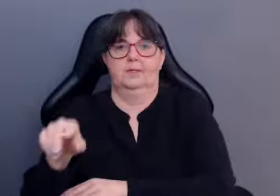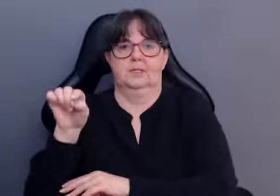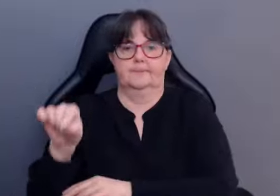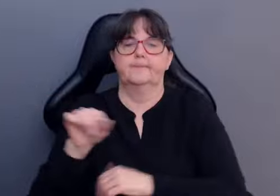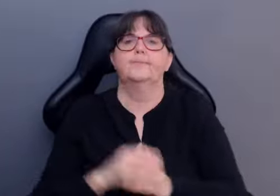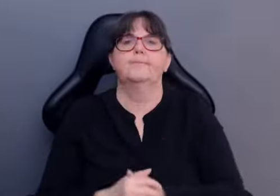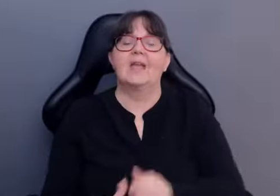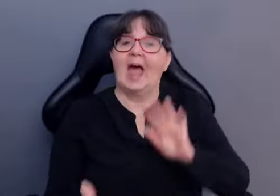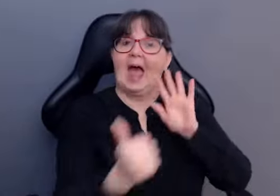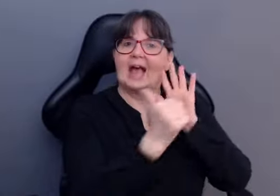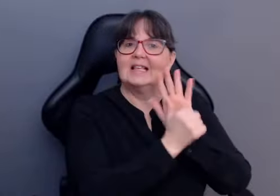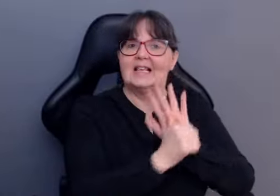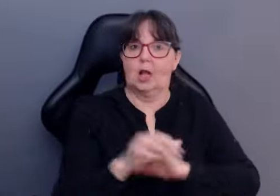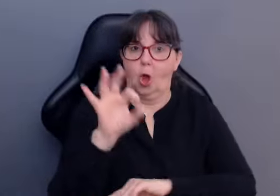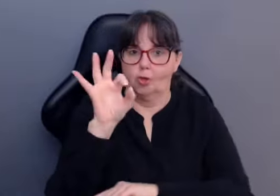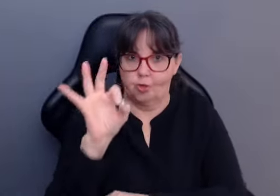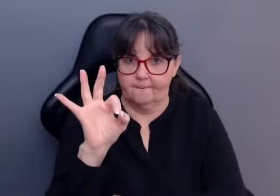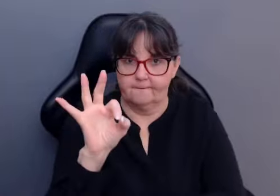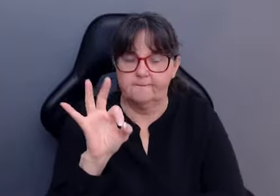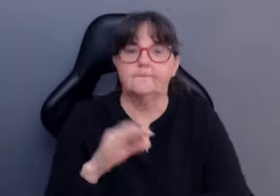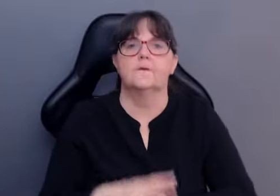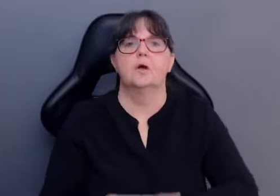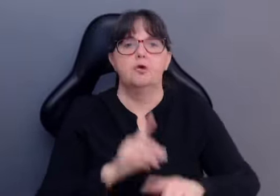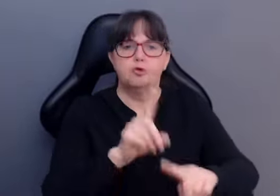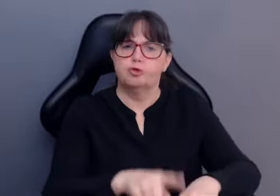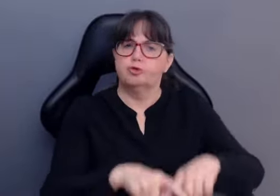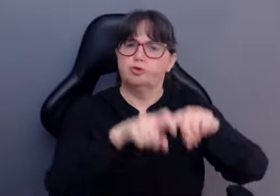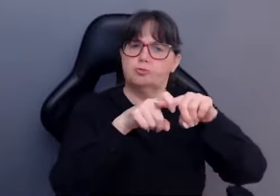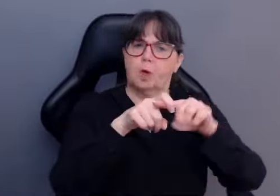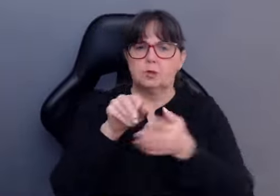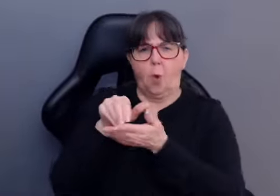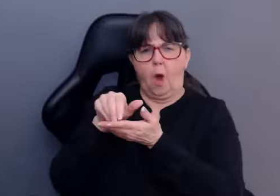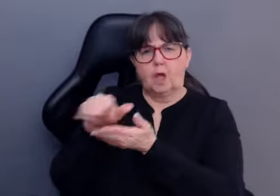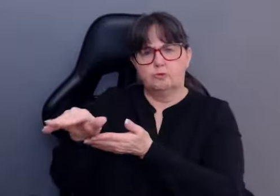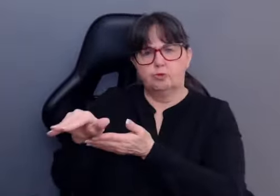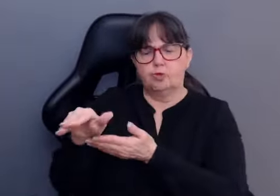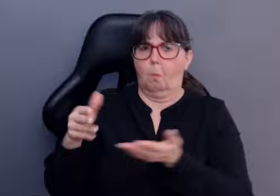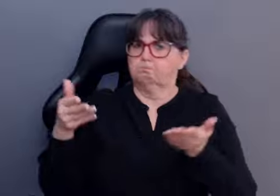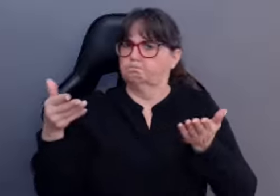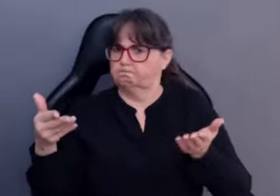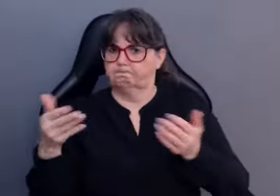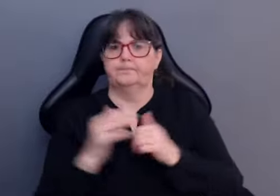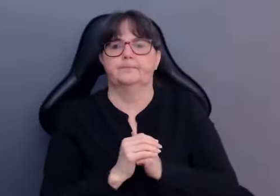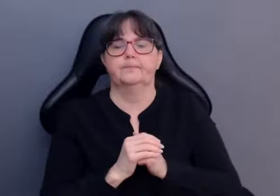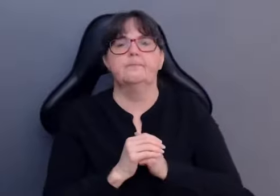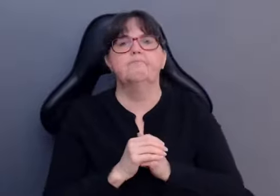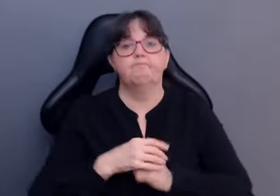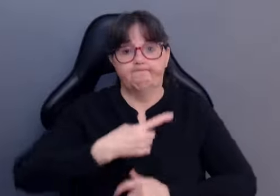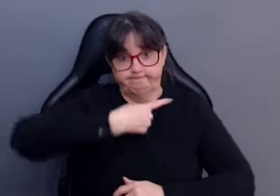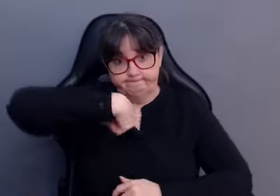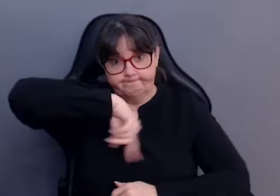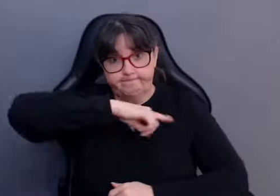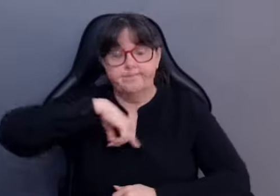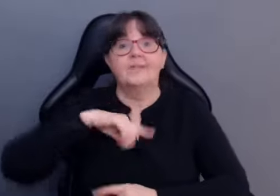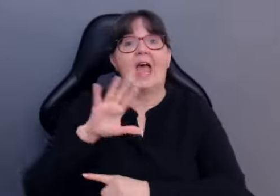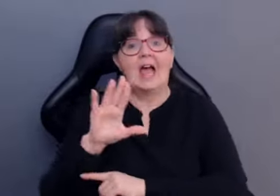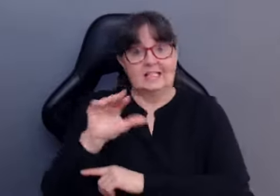Article 9. Suspension et exclusion. Le conseil d'administration peut,